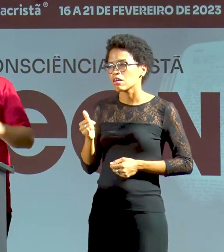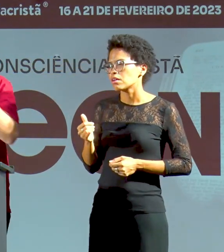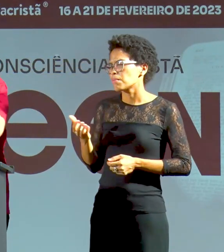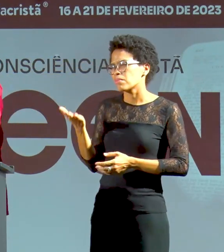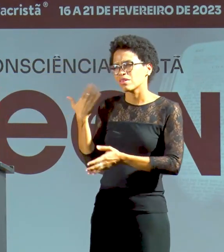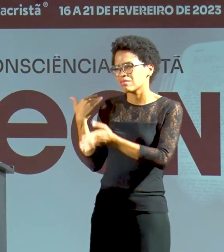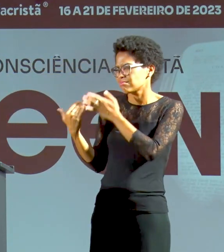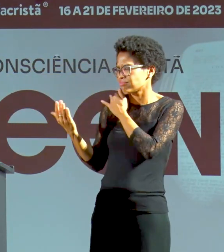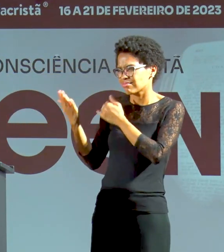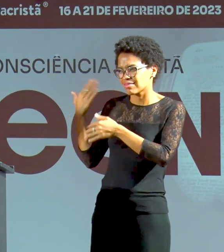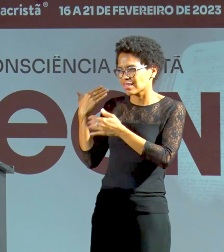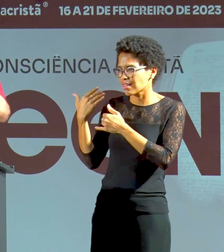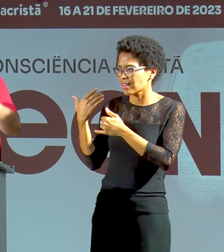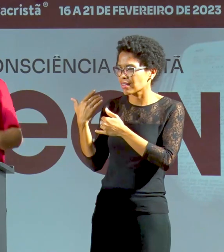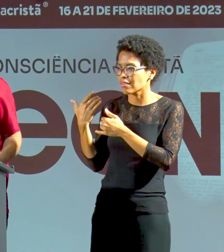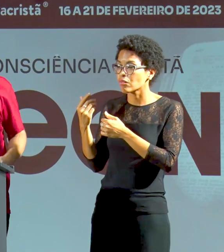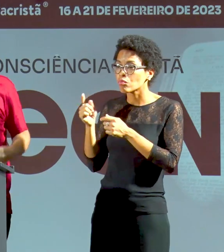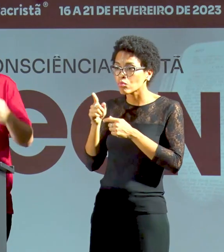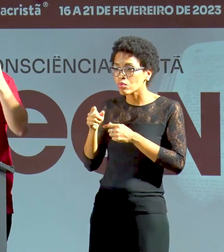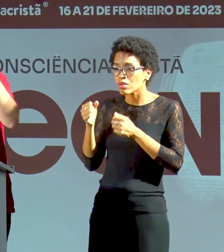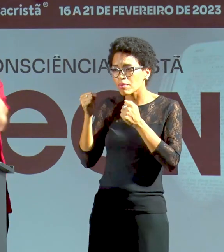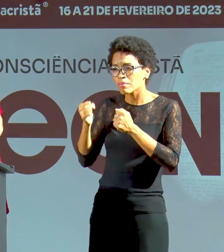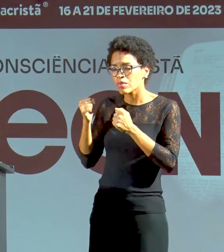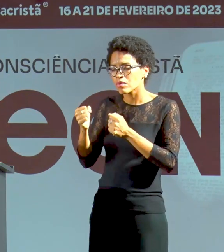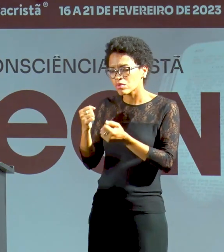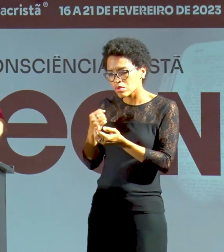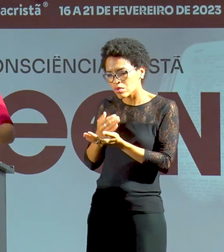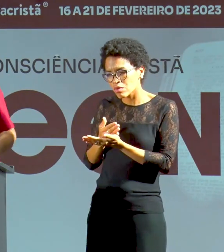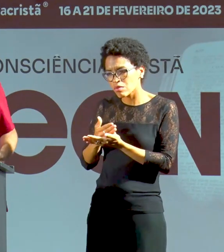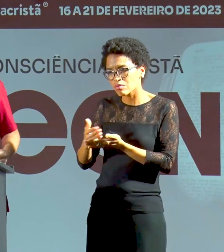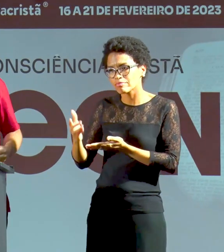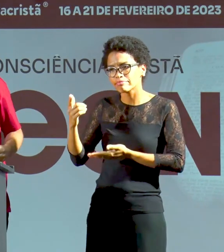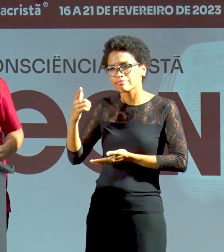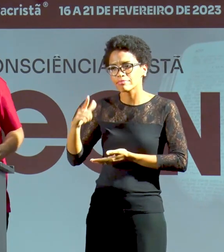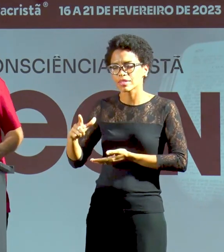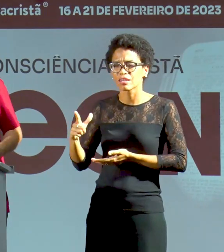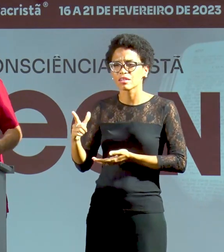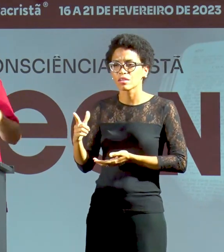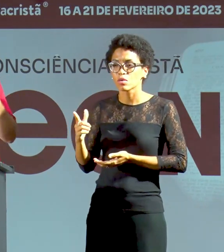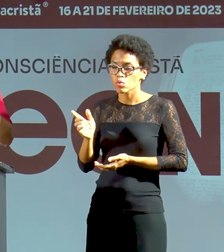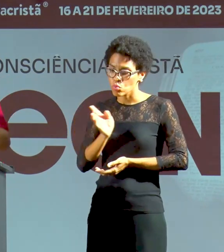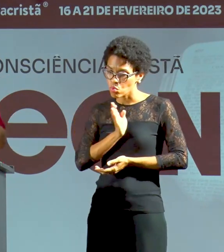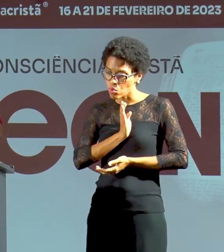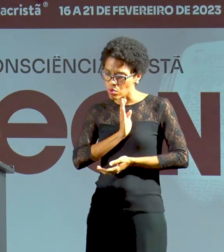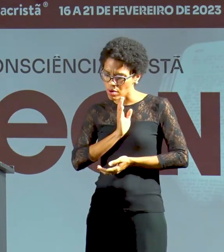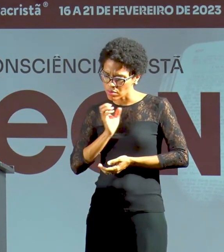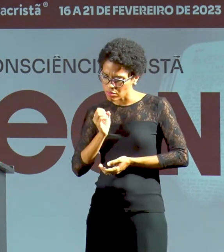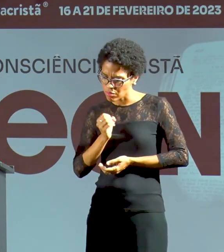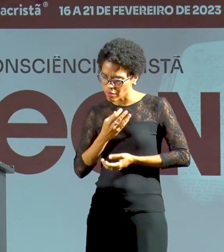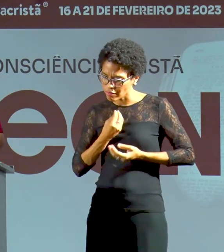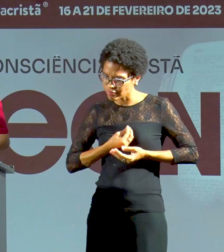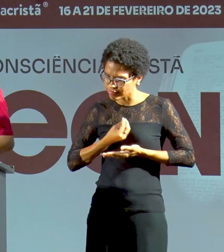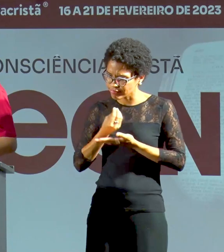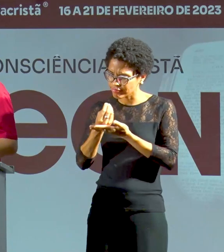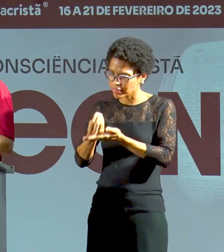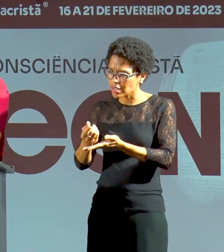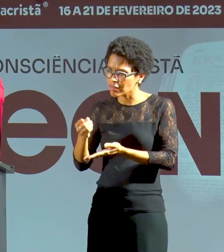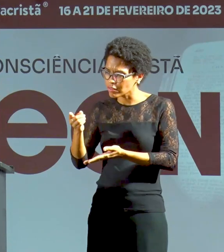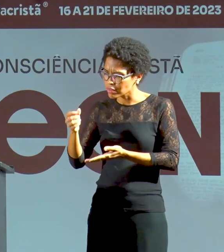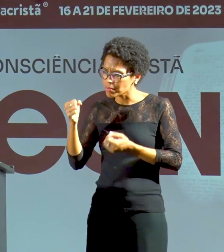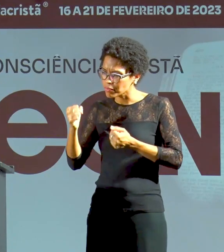mas você pode recomeçar eu quero te dar um novo coração para você recomeçar